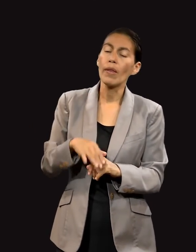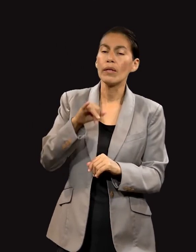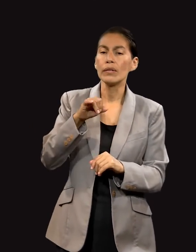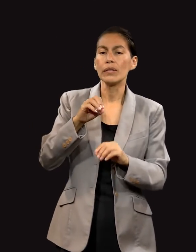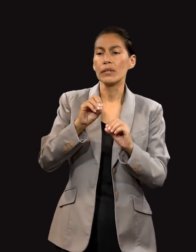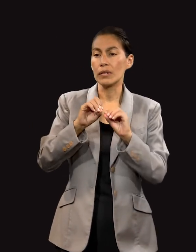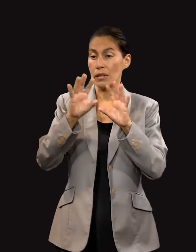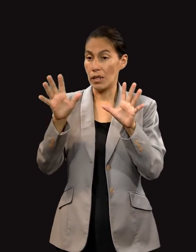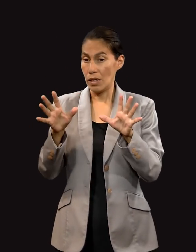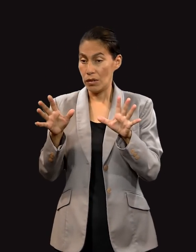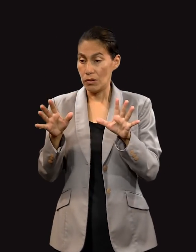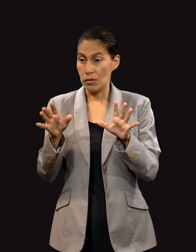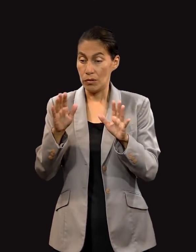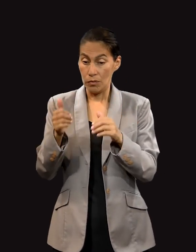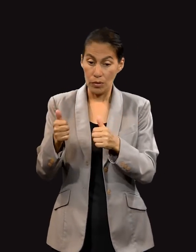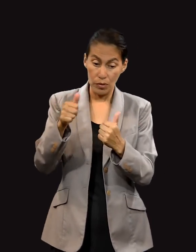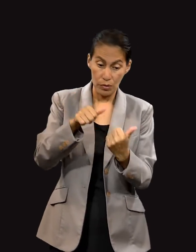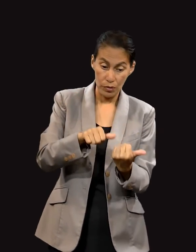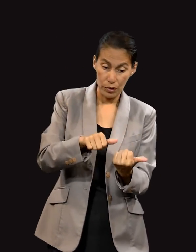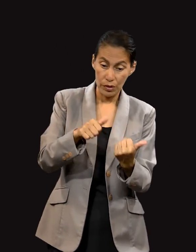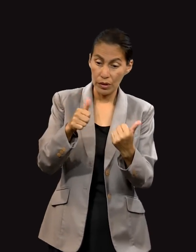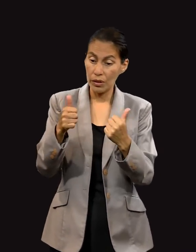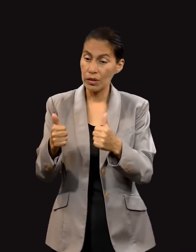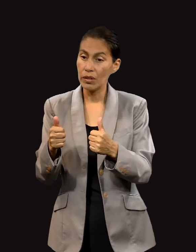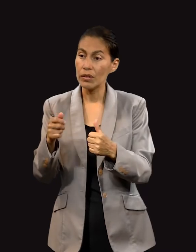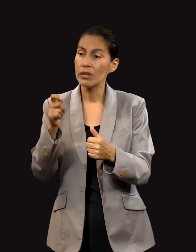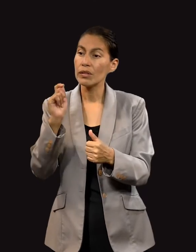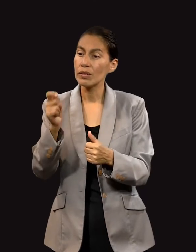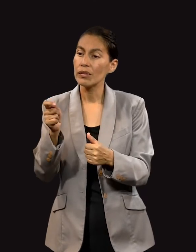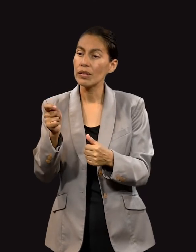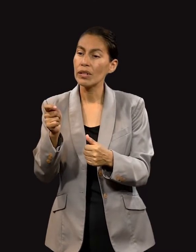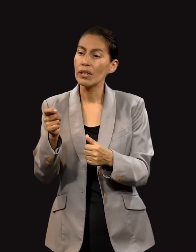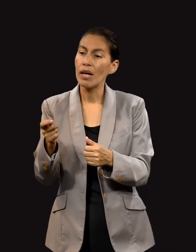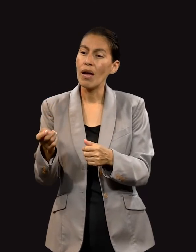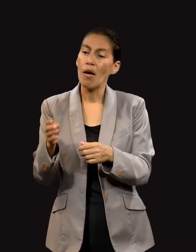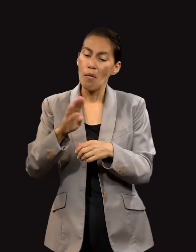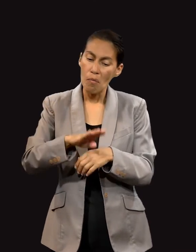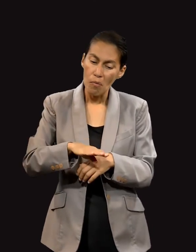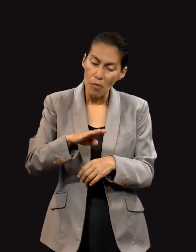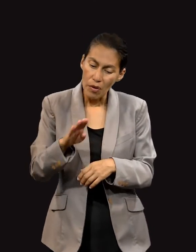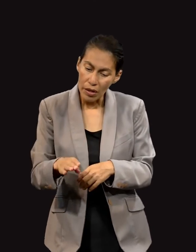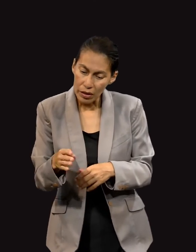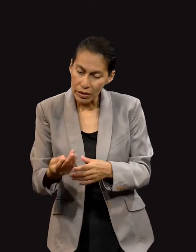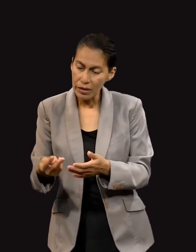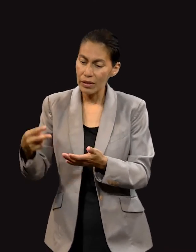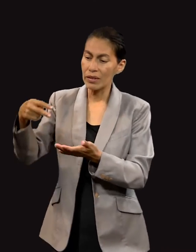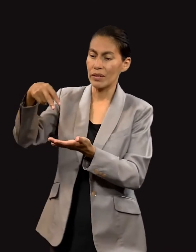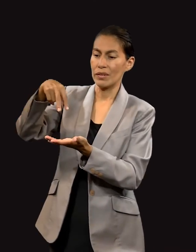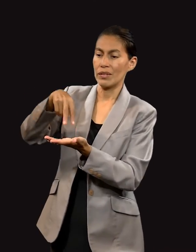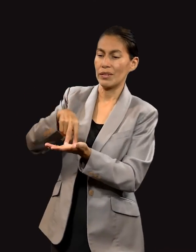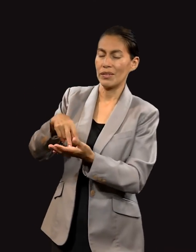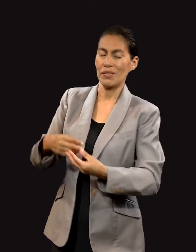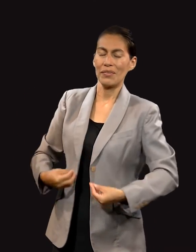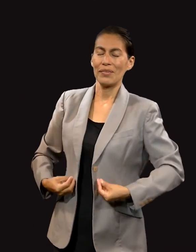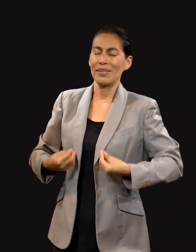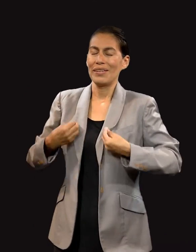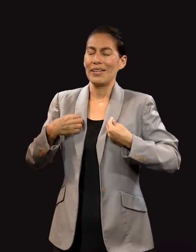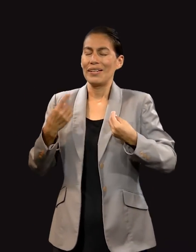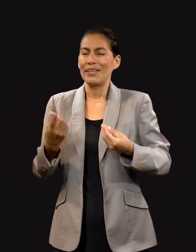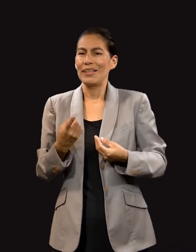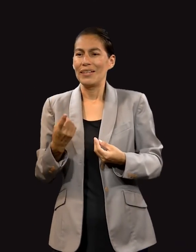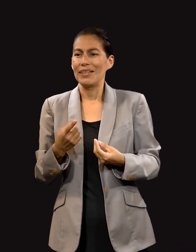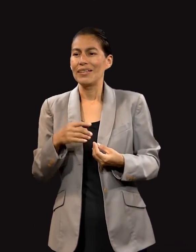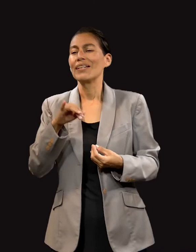representa la muerte, sepultura y resurrección a una nueva vida. Amén. Y eso es lo que ella quería. explicamos a mi